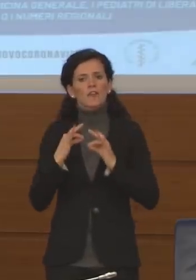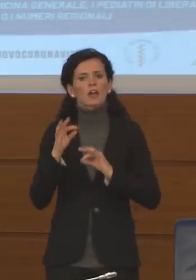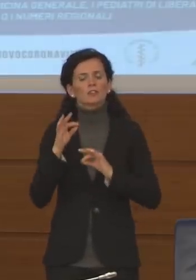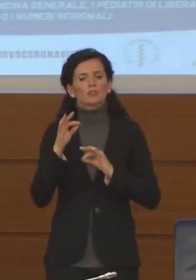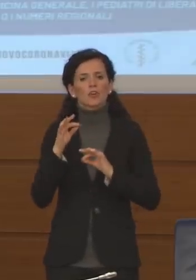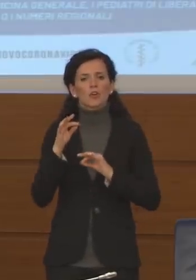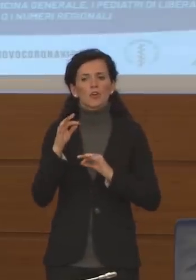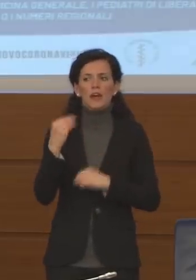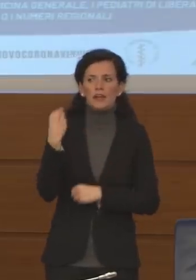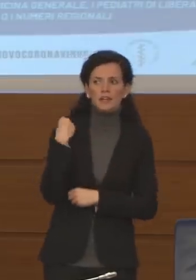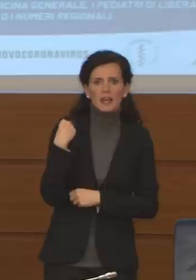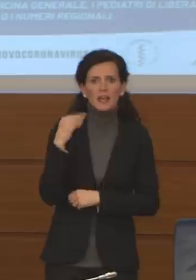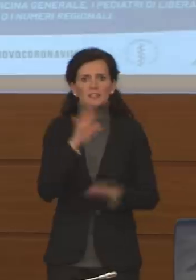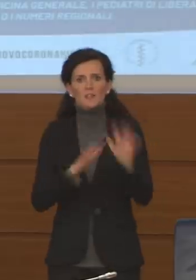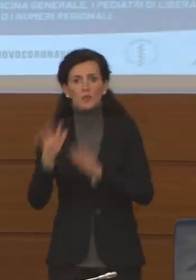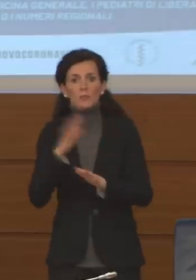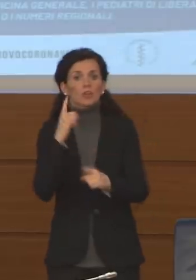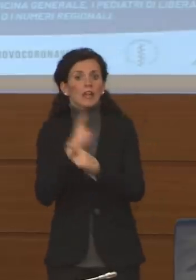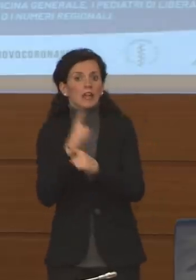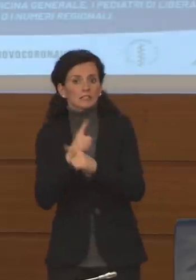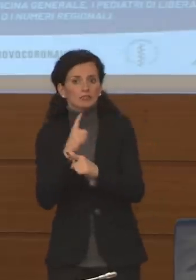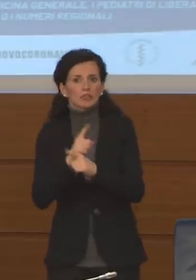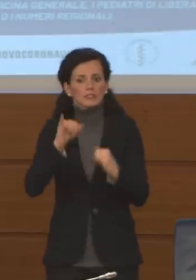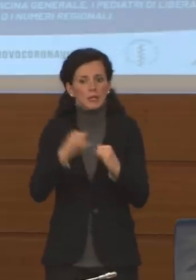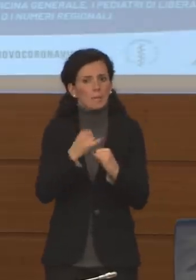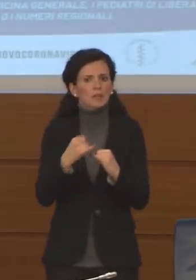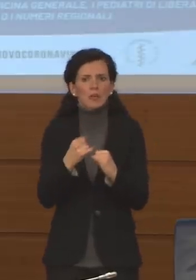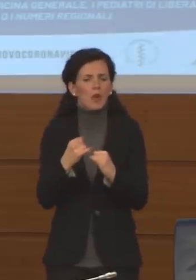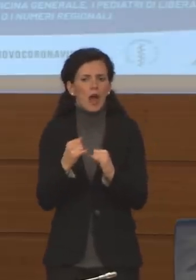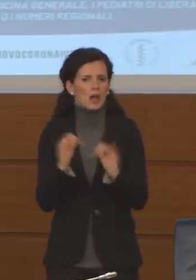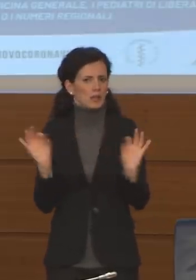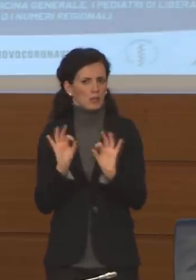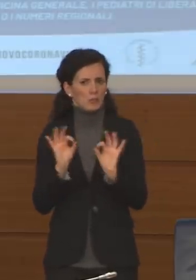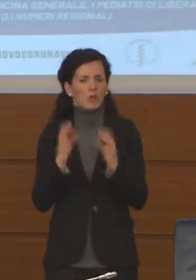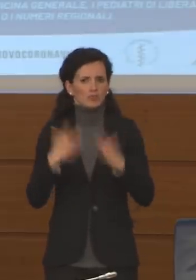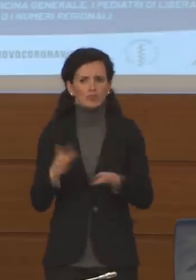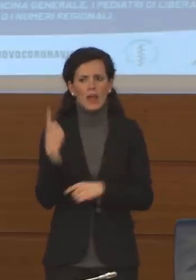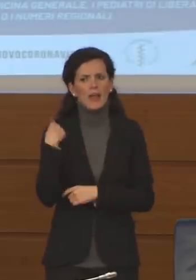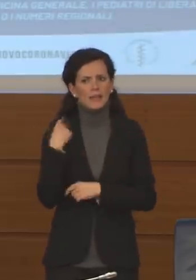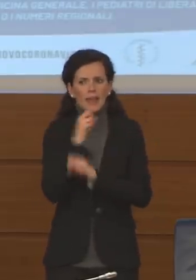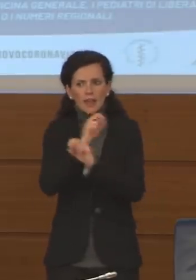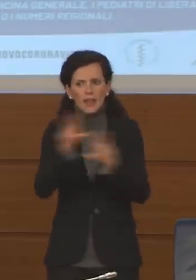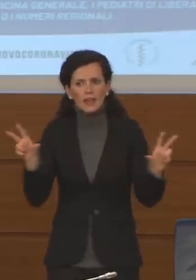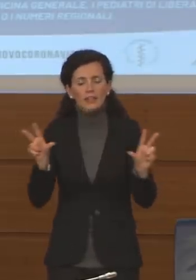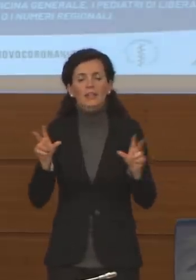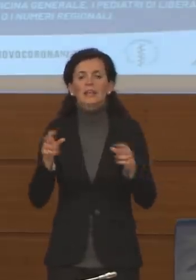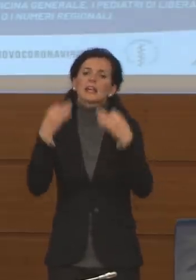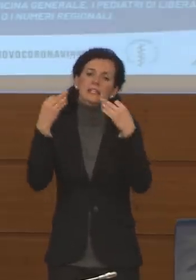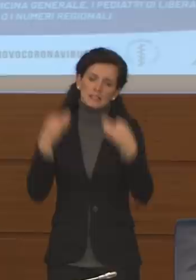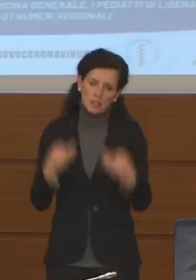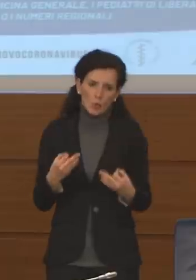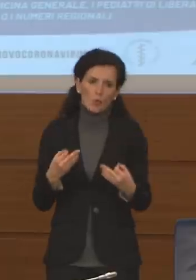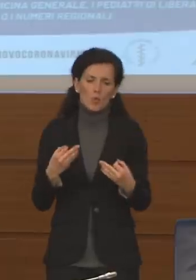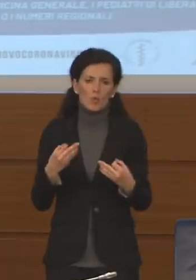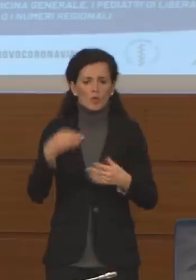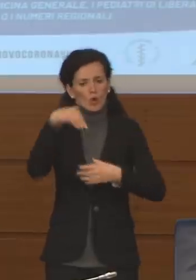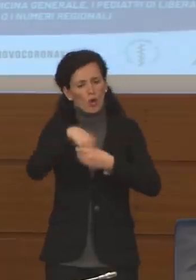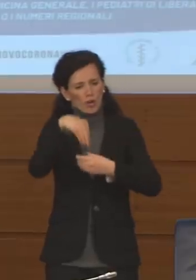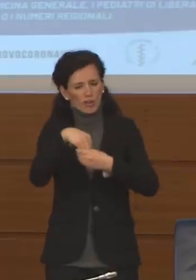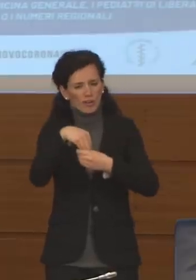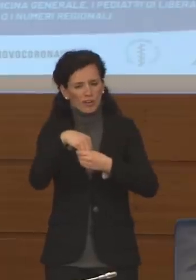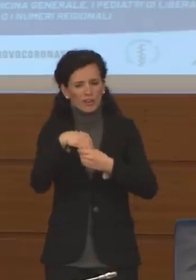particolari di esigenze lo avevamo già detto ieri sicuramente ci sono situazioni di